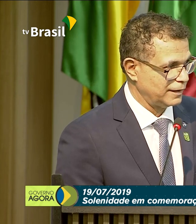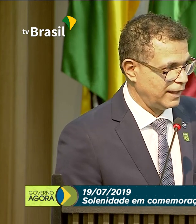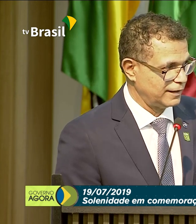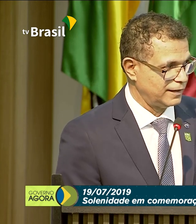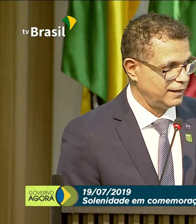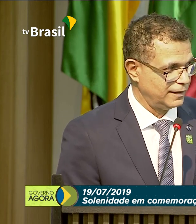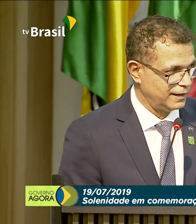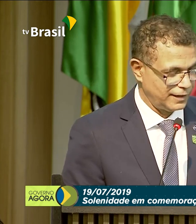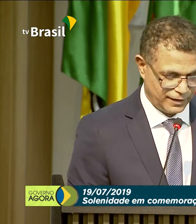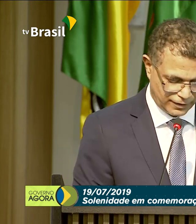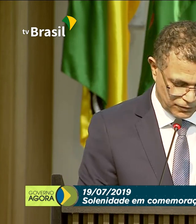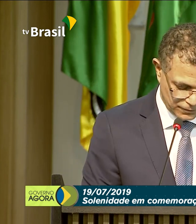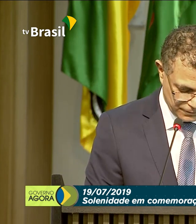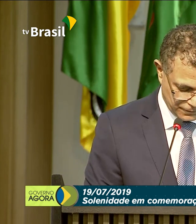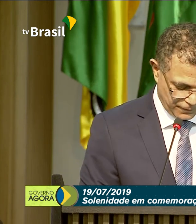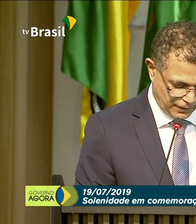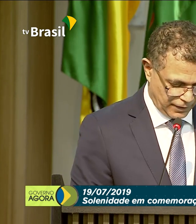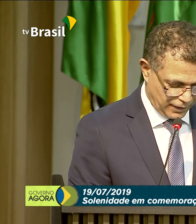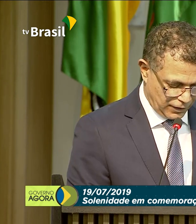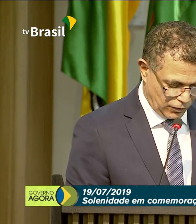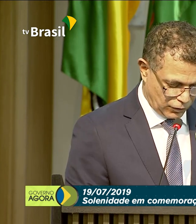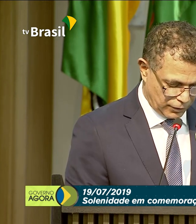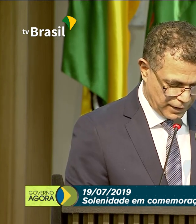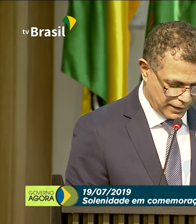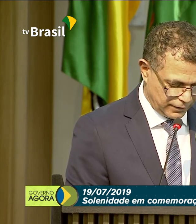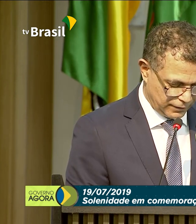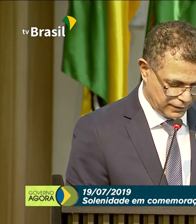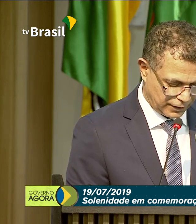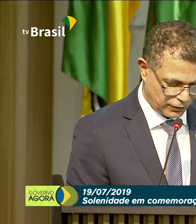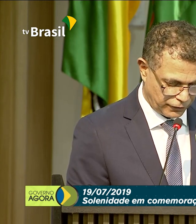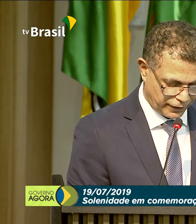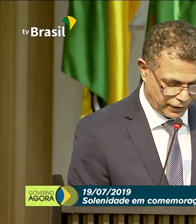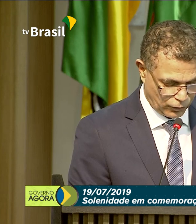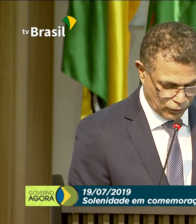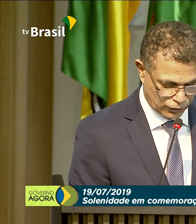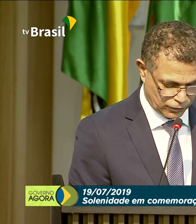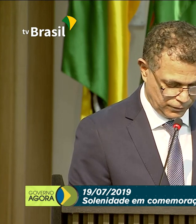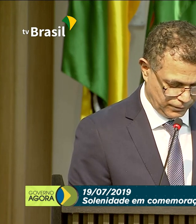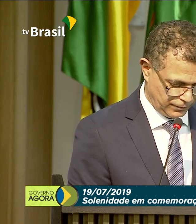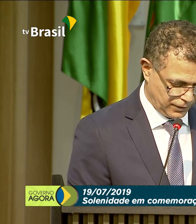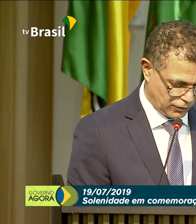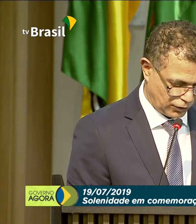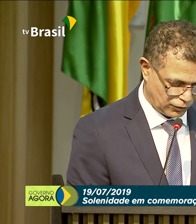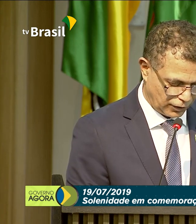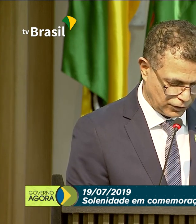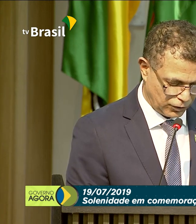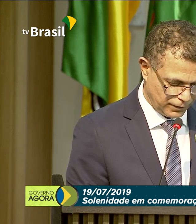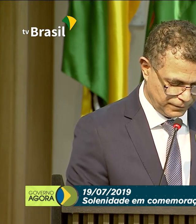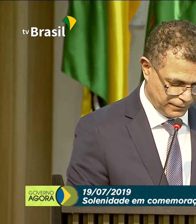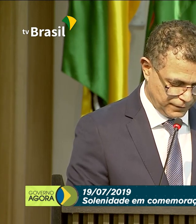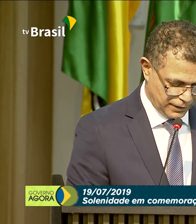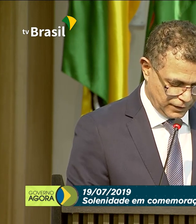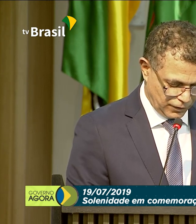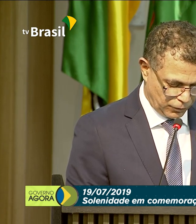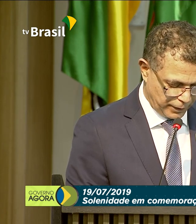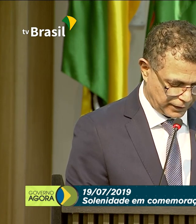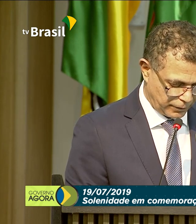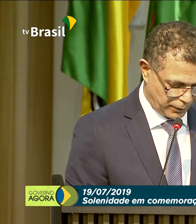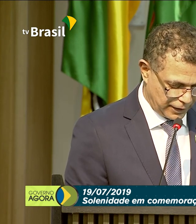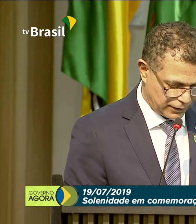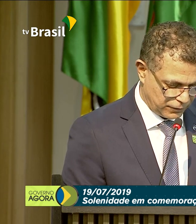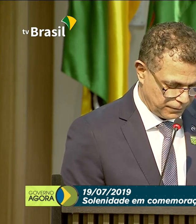tê-las como atletas na seleção, Lucimar da Silva Ferreira, o Lúcio, nosso jogador